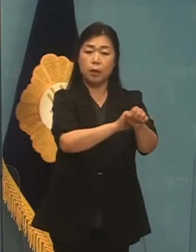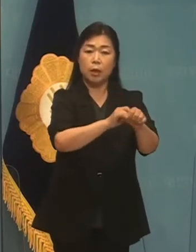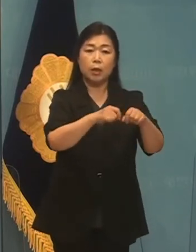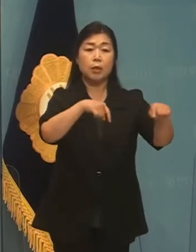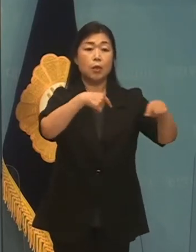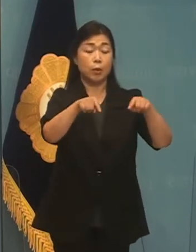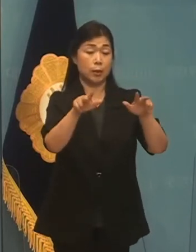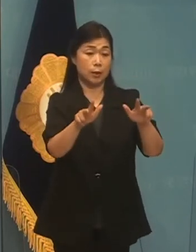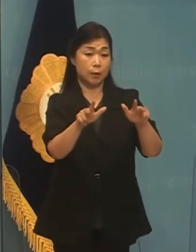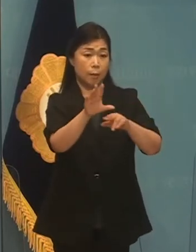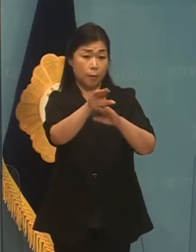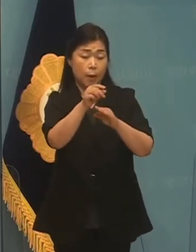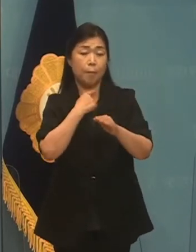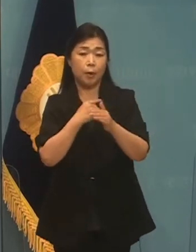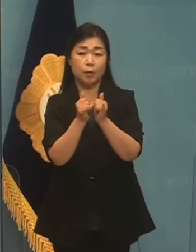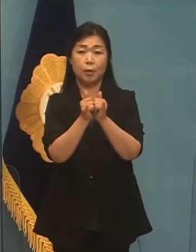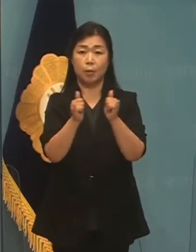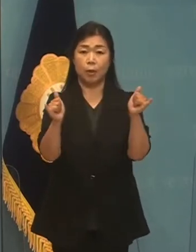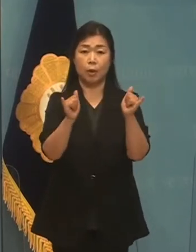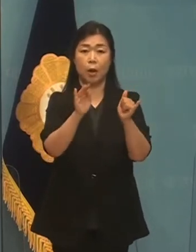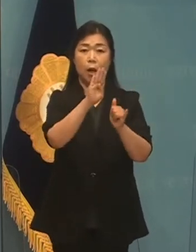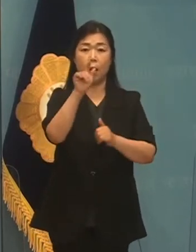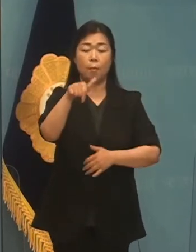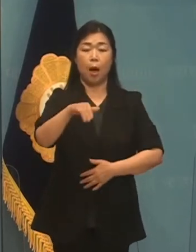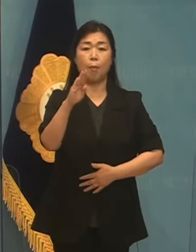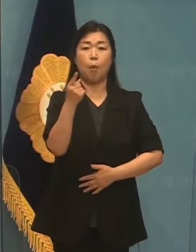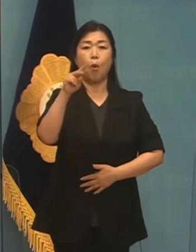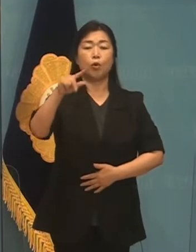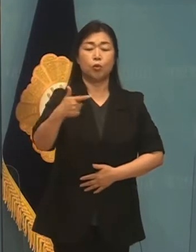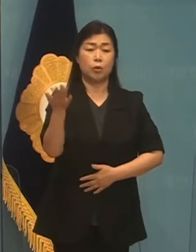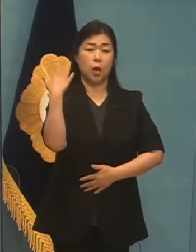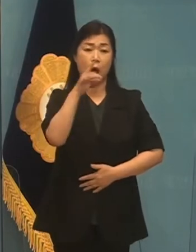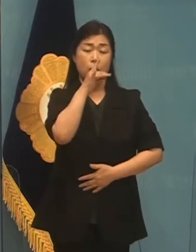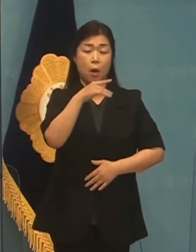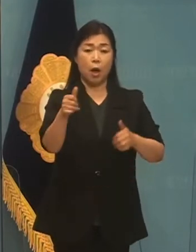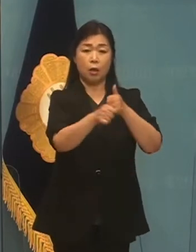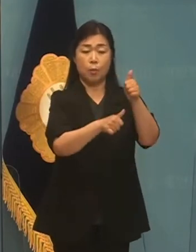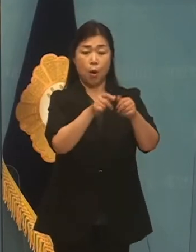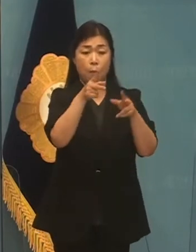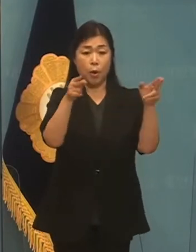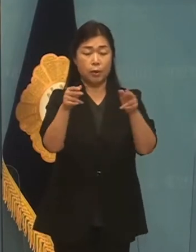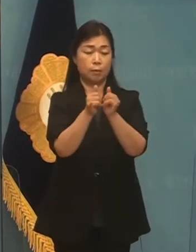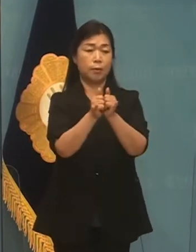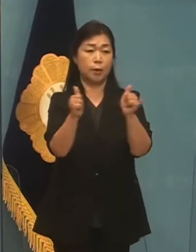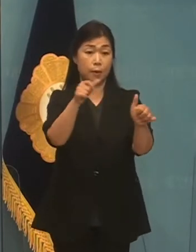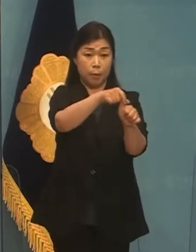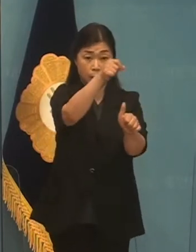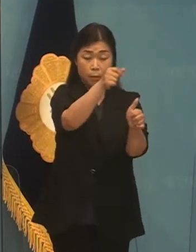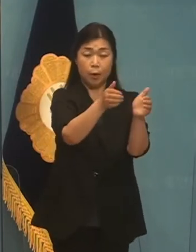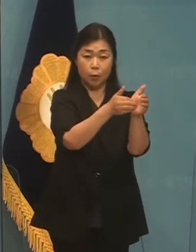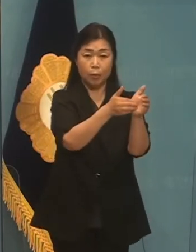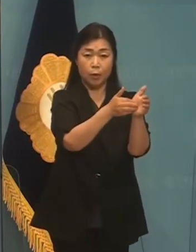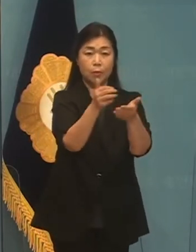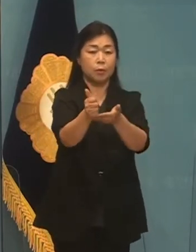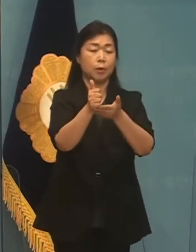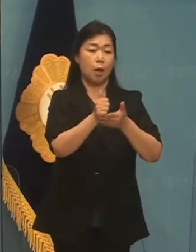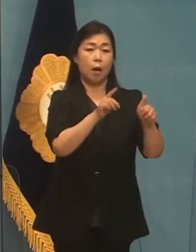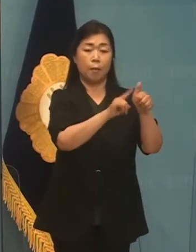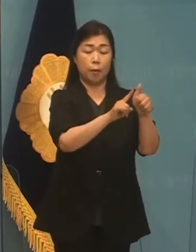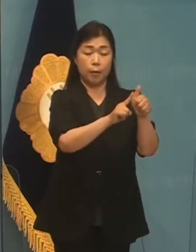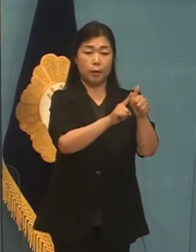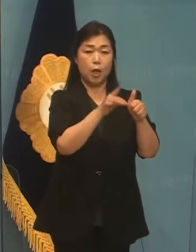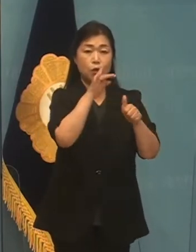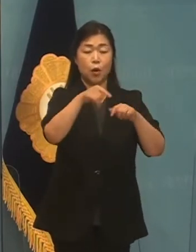정치 현장 취재의 산증인 박보균 전 중앙일보 편집인을 영입했습니다. 박 상임고문은